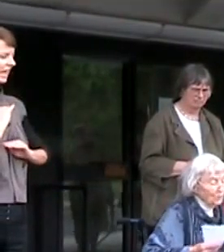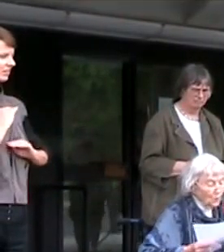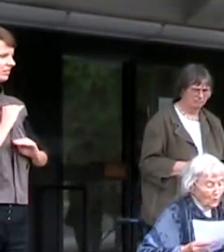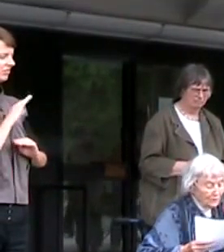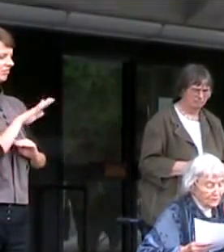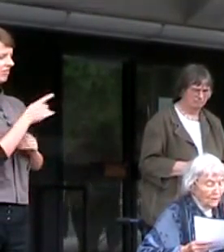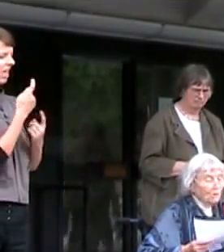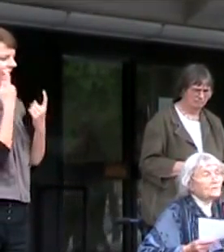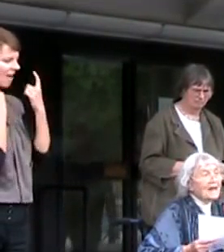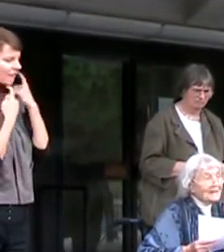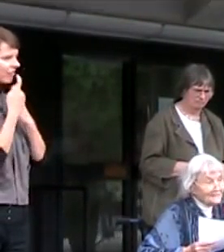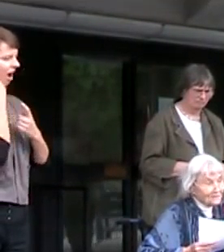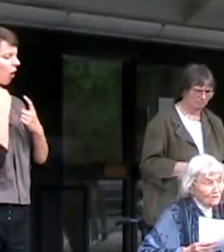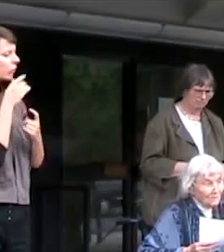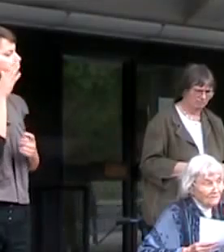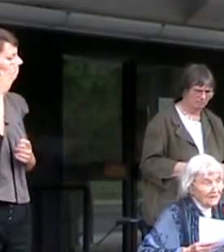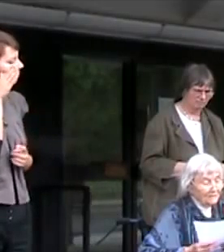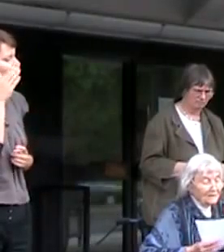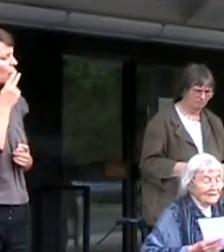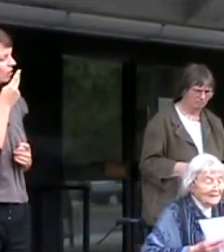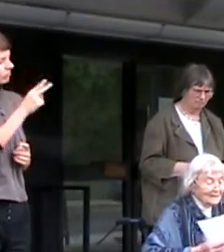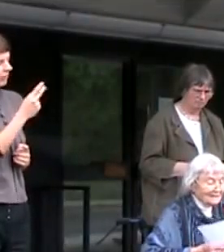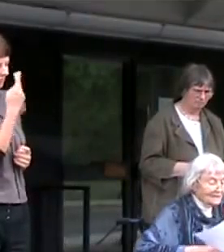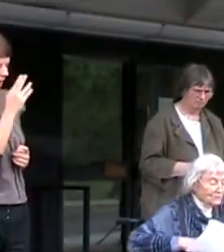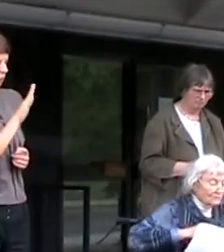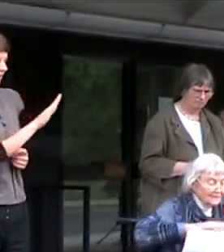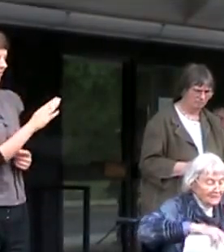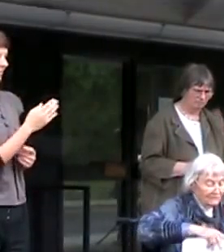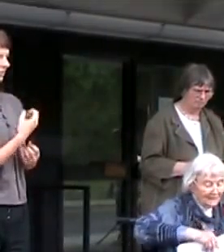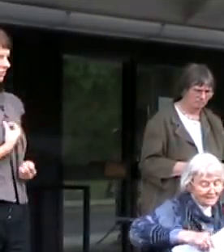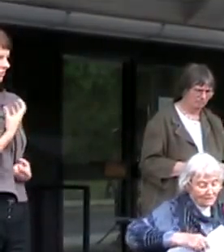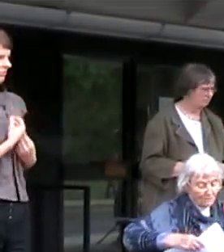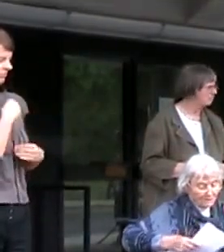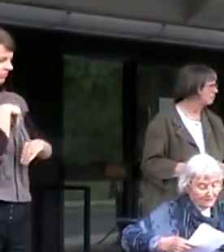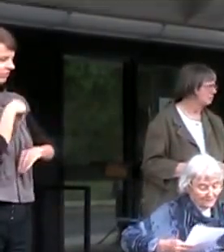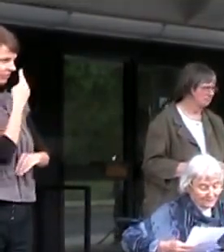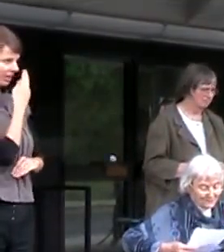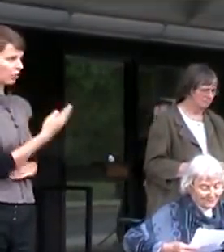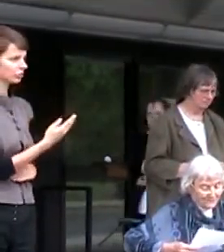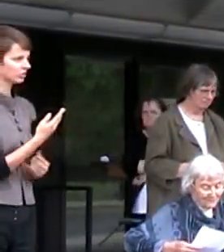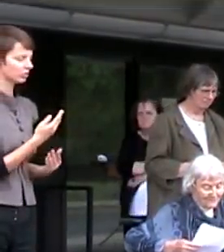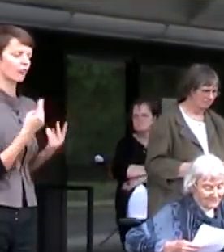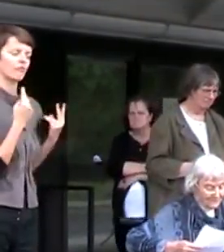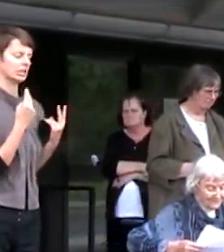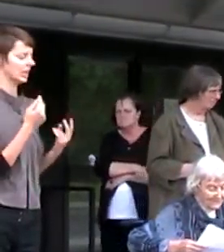angehört und ernst genommen werden. Nichts ist so wichtig wie das, glaube ich.